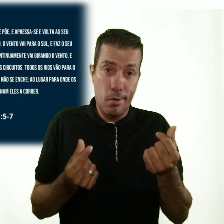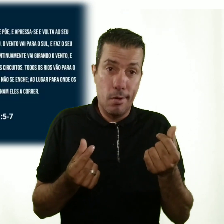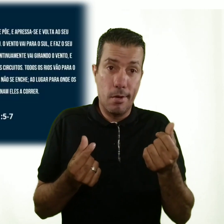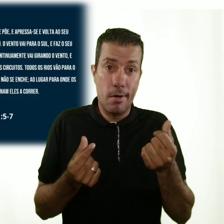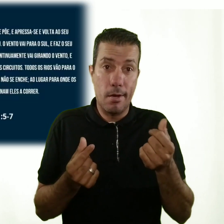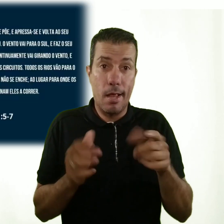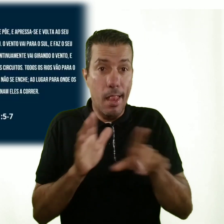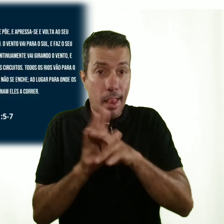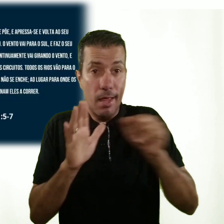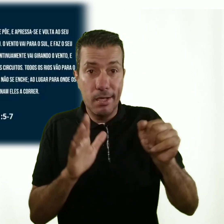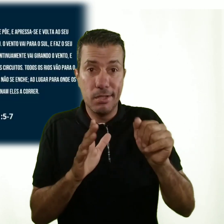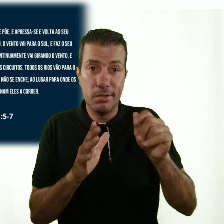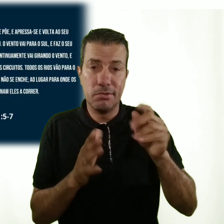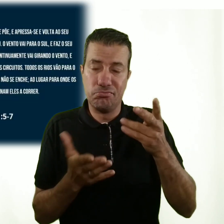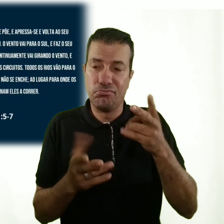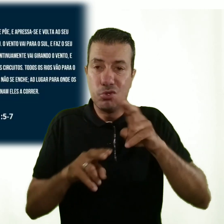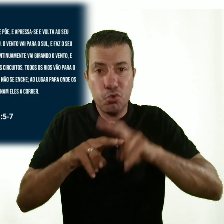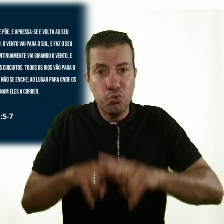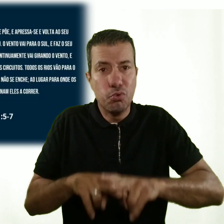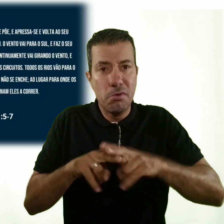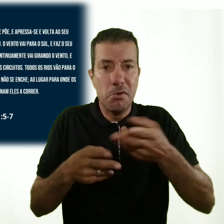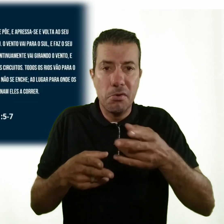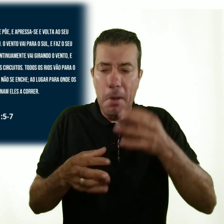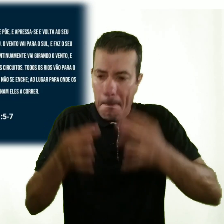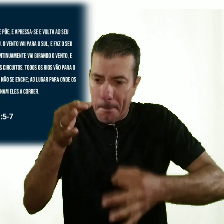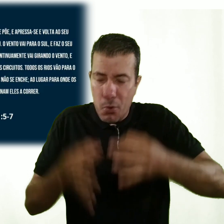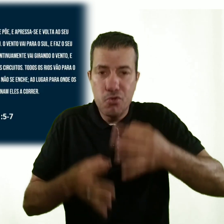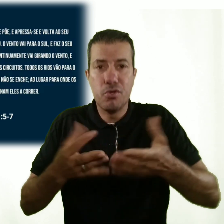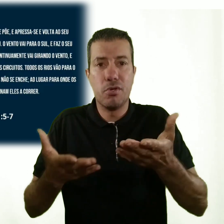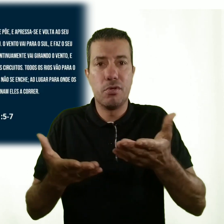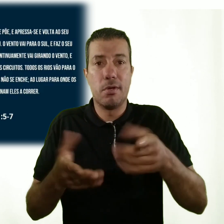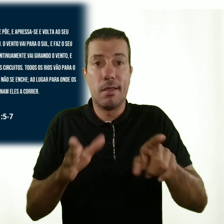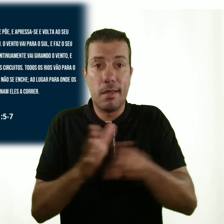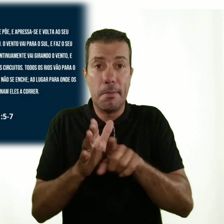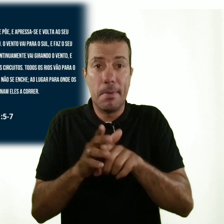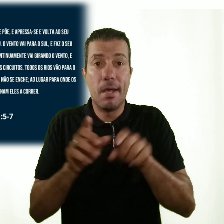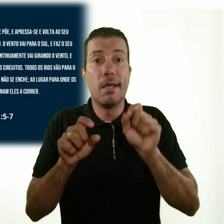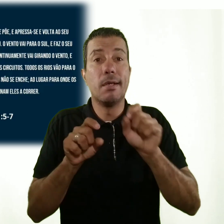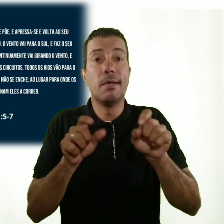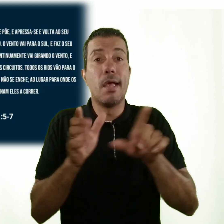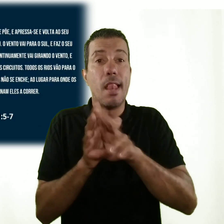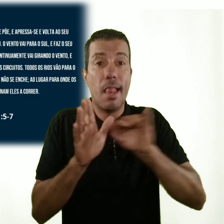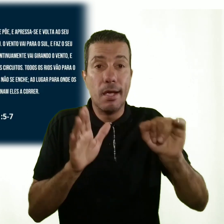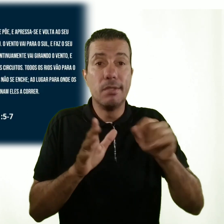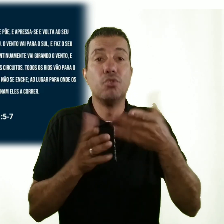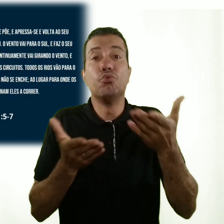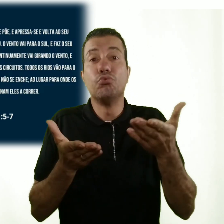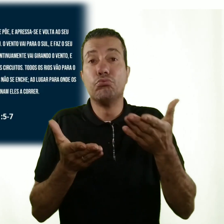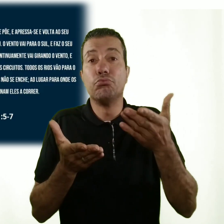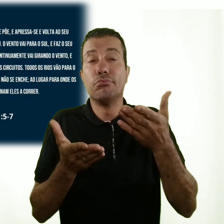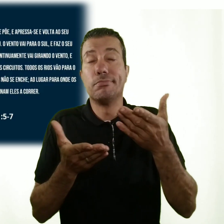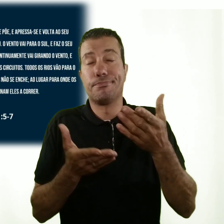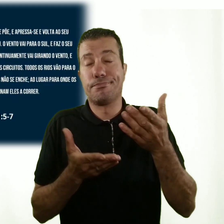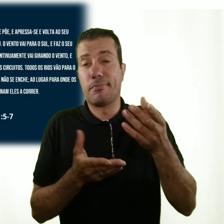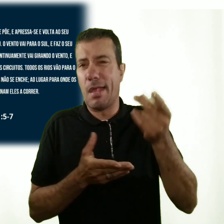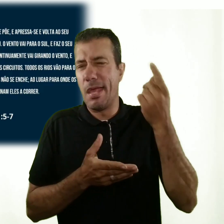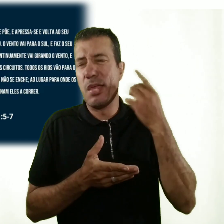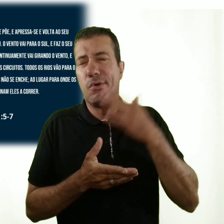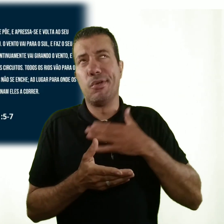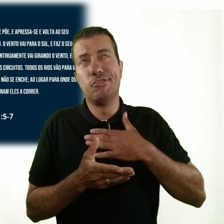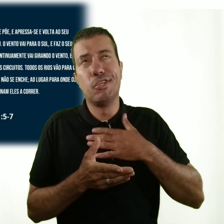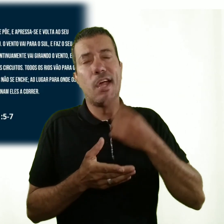penais. E tem uma coisa que ficou assim muito em moda quando eu tinha meus 18 anos, que é a tal